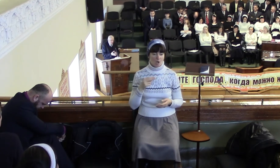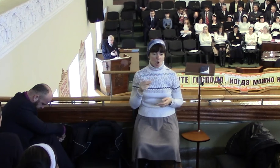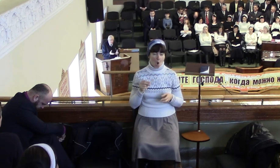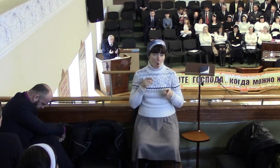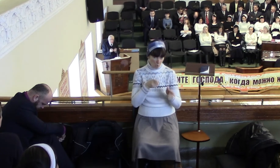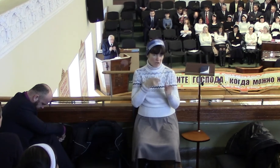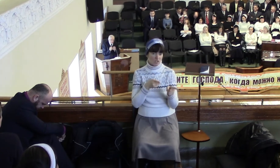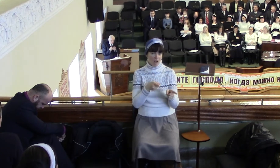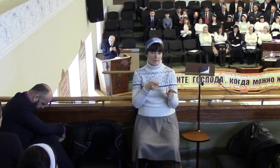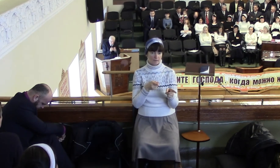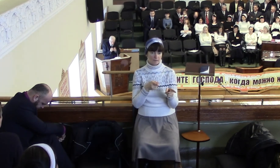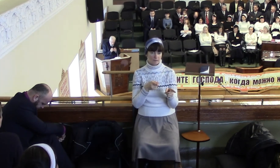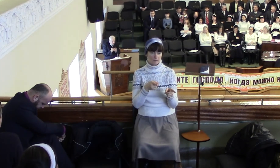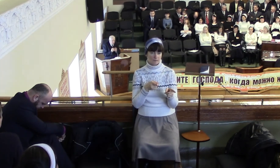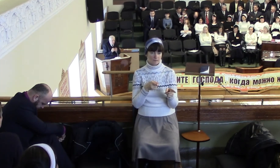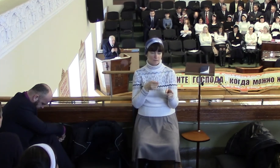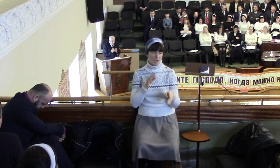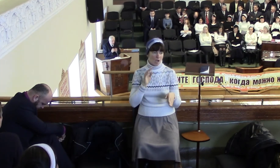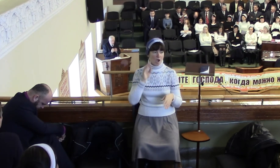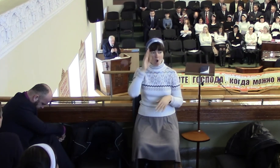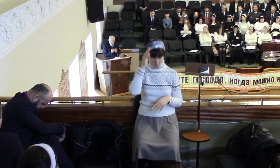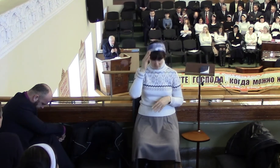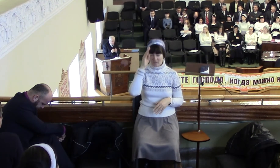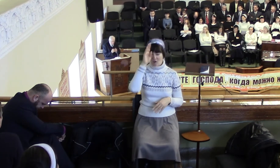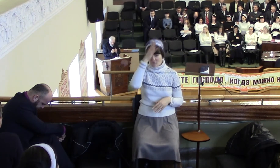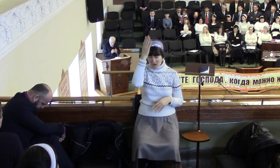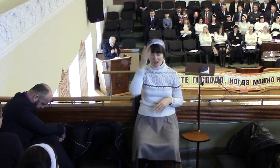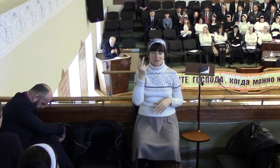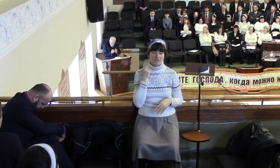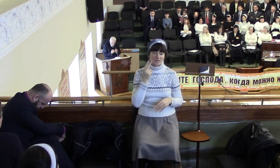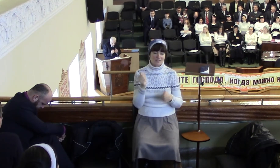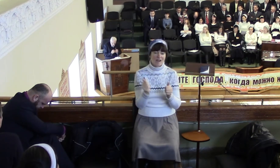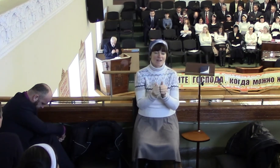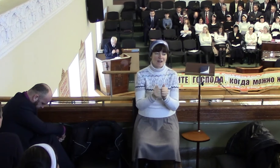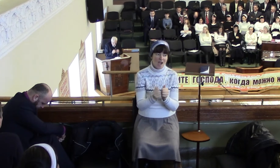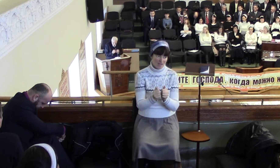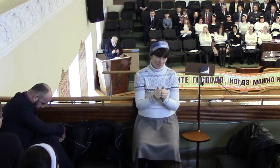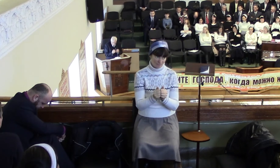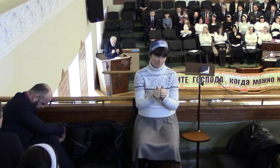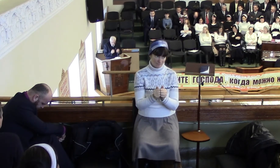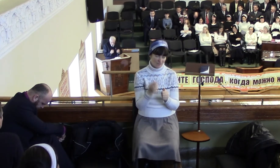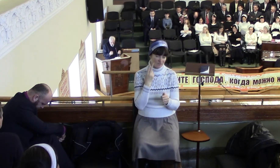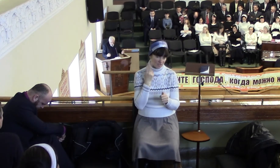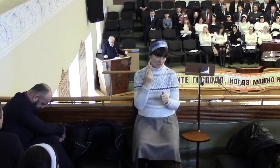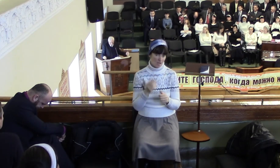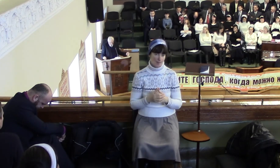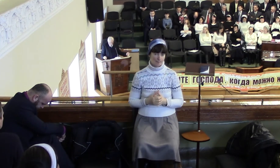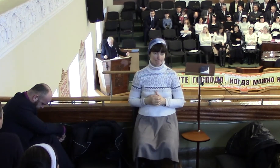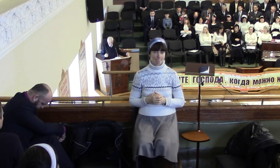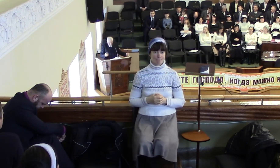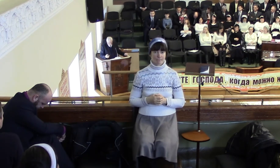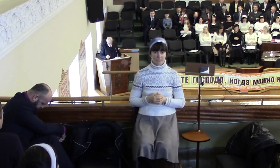силы, он близко с нами. Он даже в собрании приходит с нами. Мы читаем послание Римлянам, 7